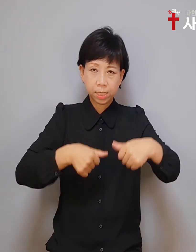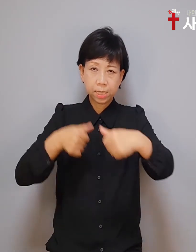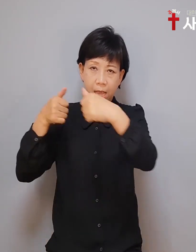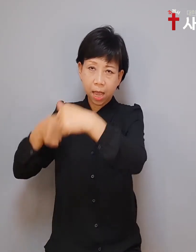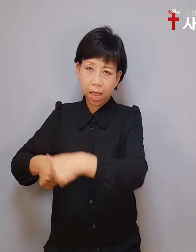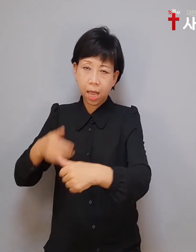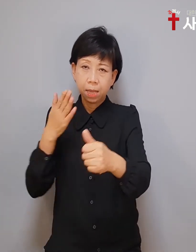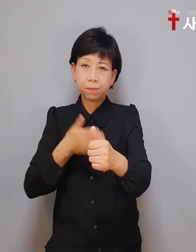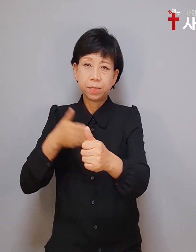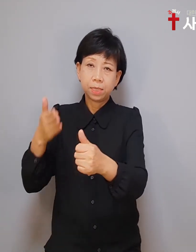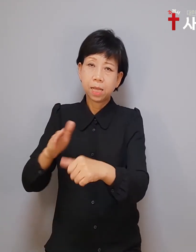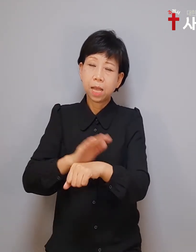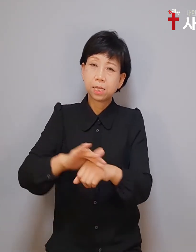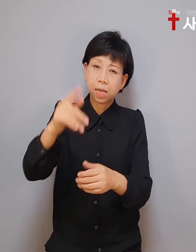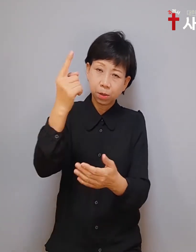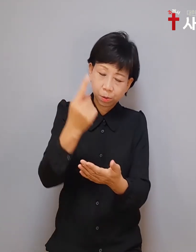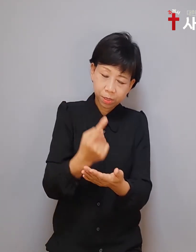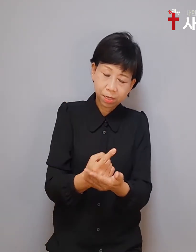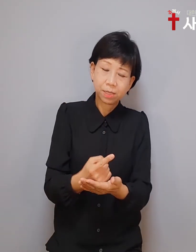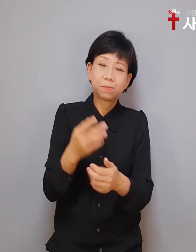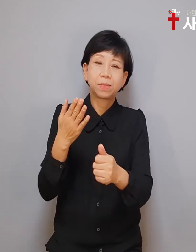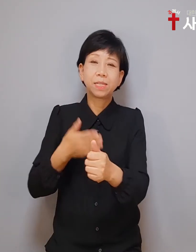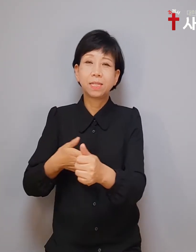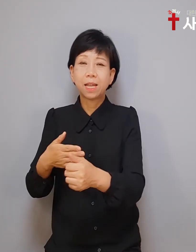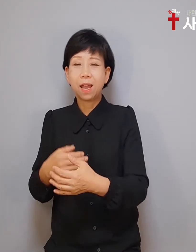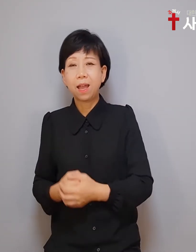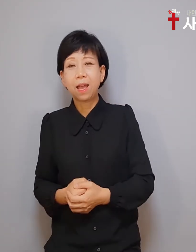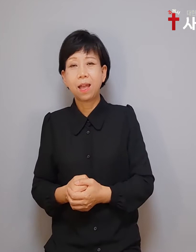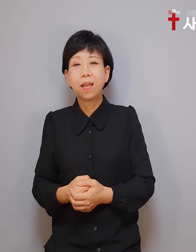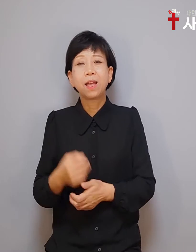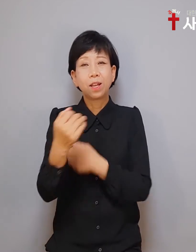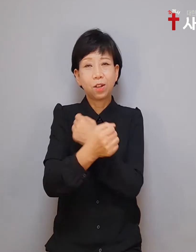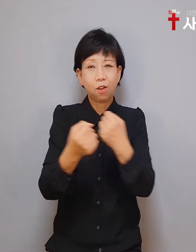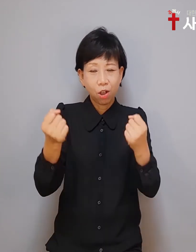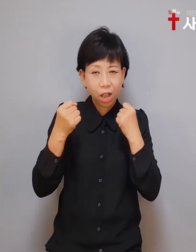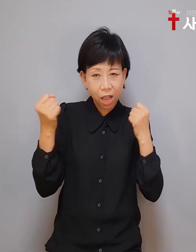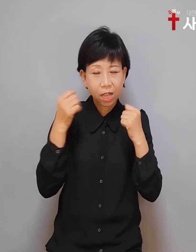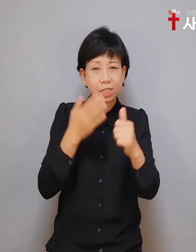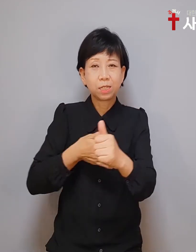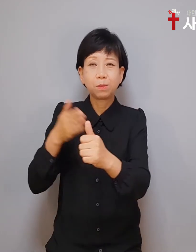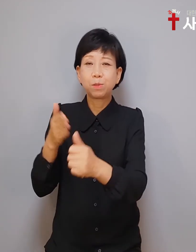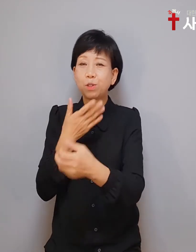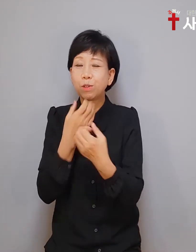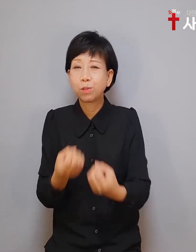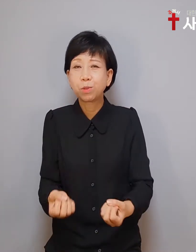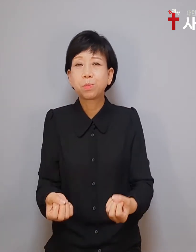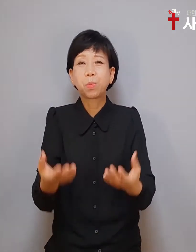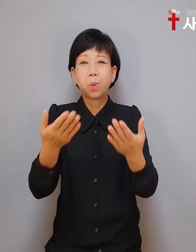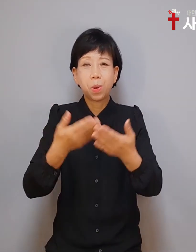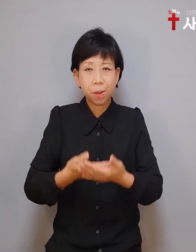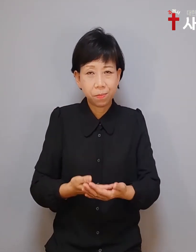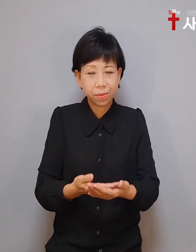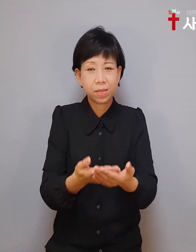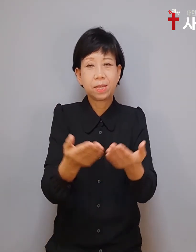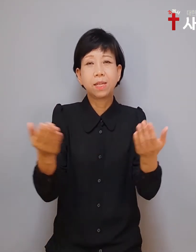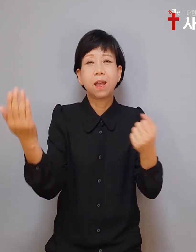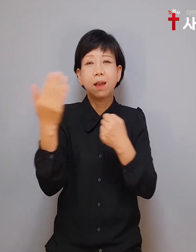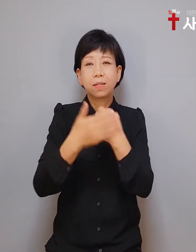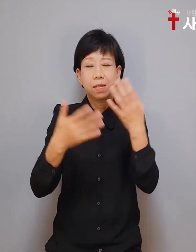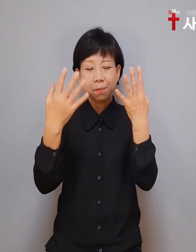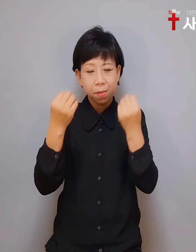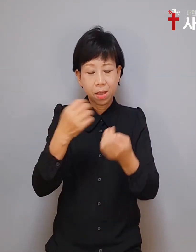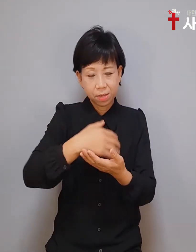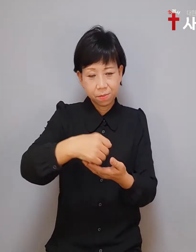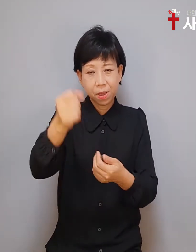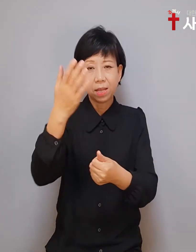잘 오셨습니다. 네, 건강하세요. 축복합니다. 은혜 많이 받으세요. 네.